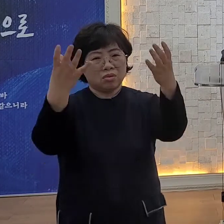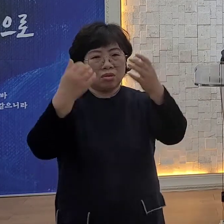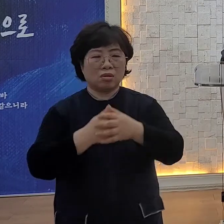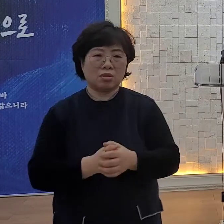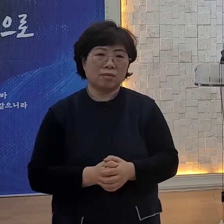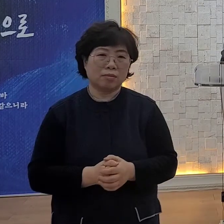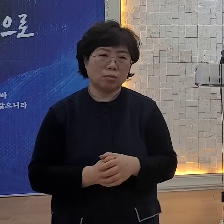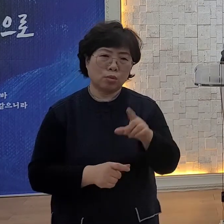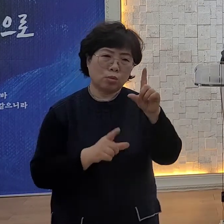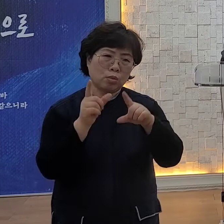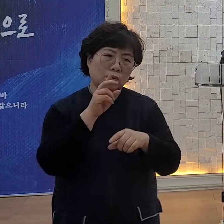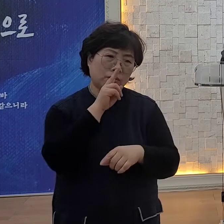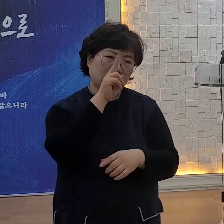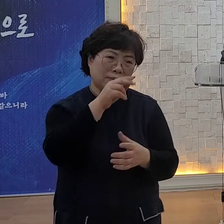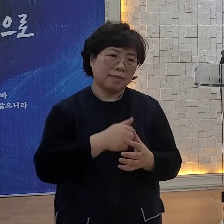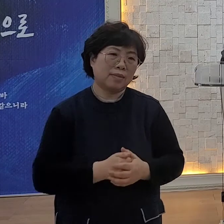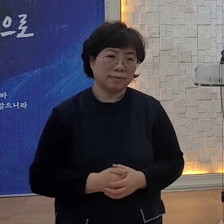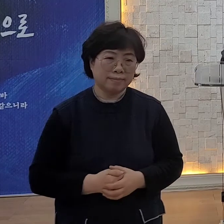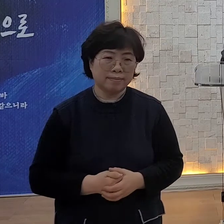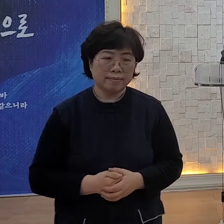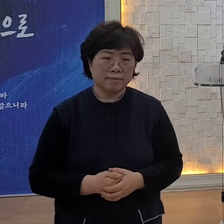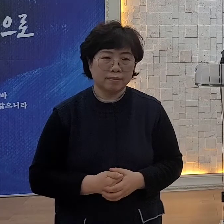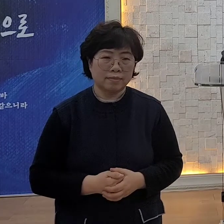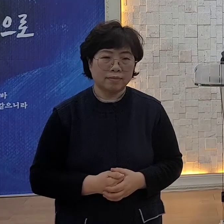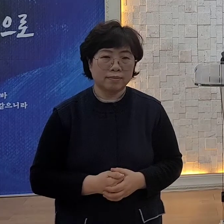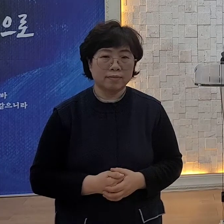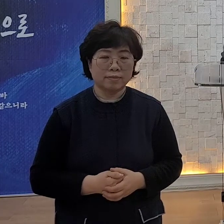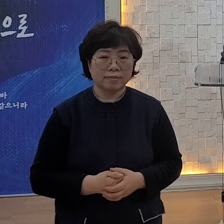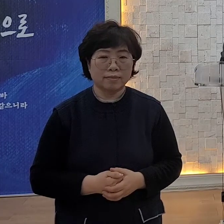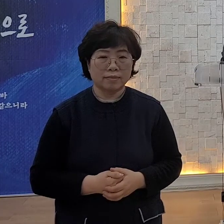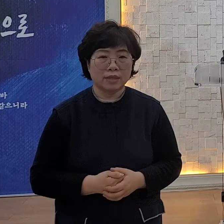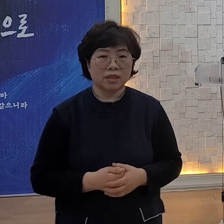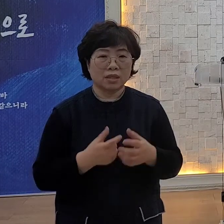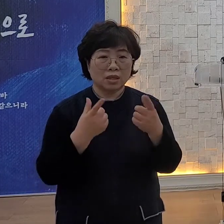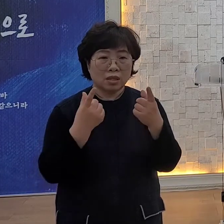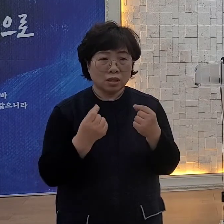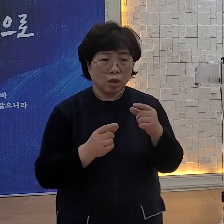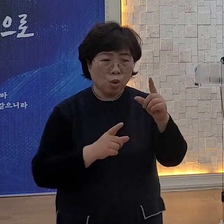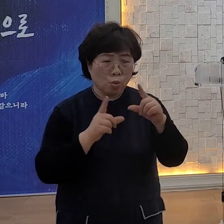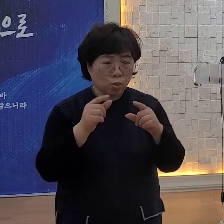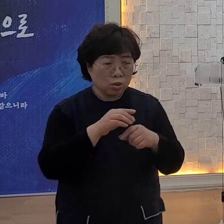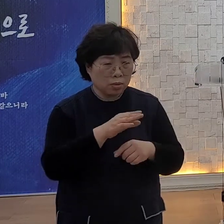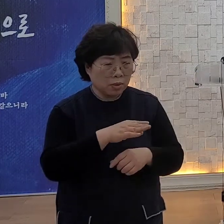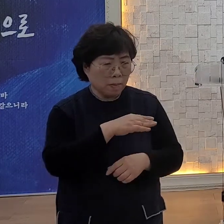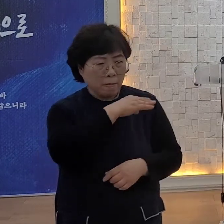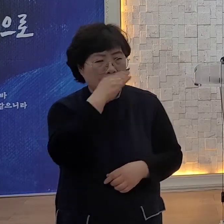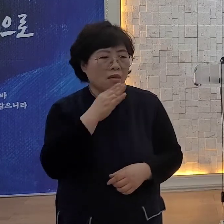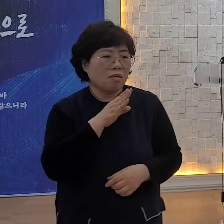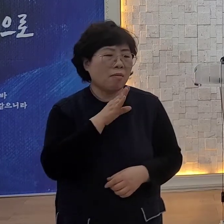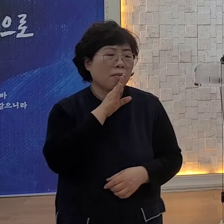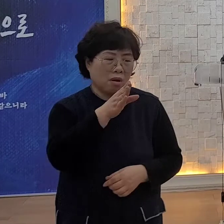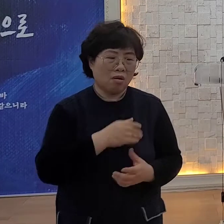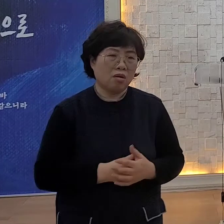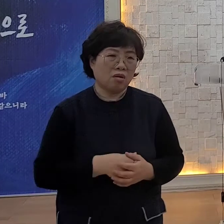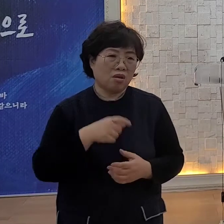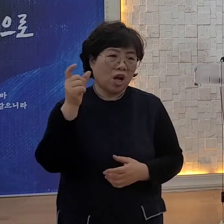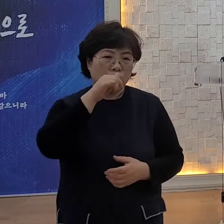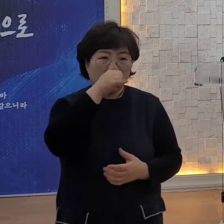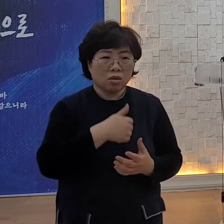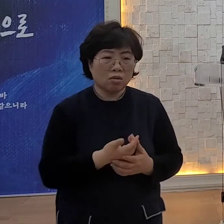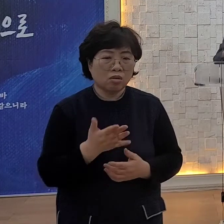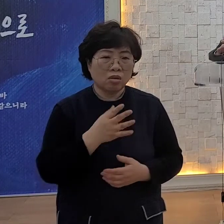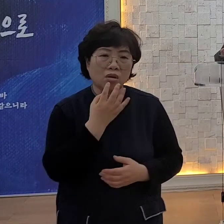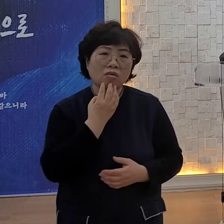앉아가지고 남자고 여자고 그러고 있는 것을 자기들이 정상이라고 막 축제를 하고 있단 말이에요. 근데 서울시청에서는